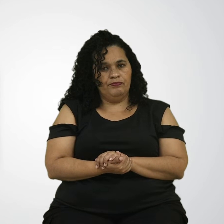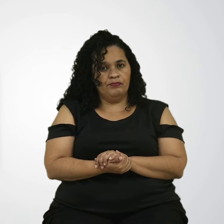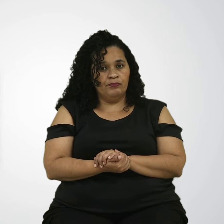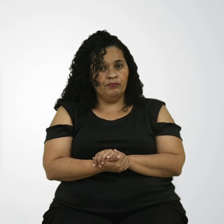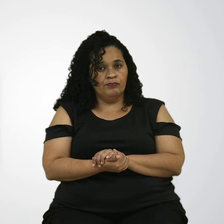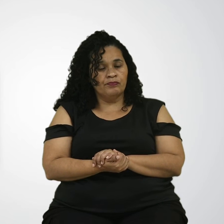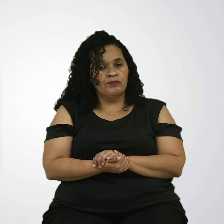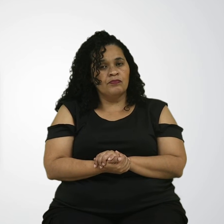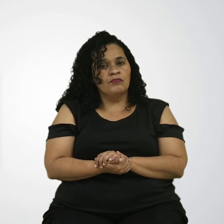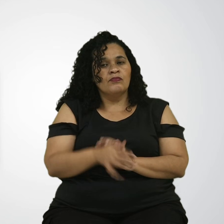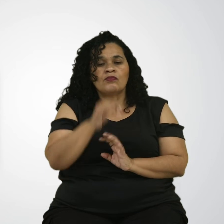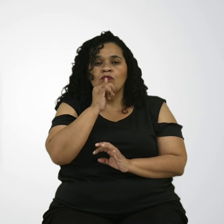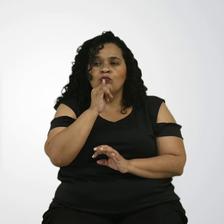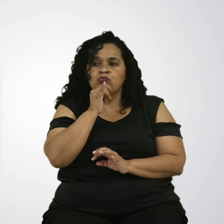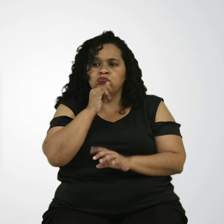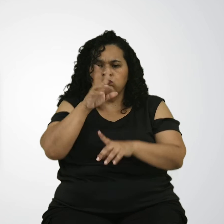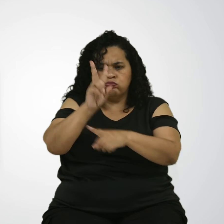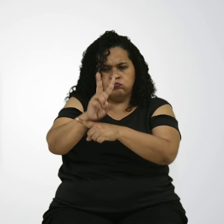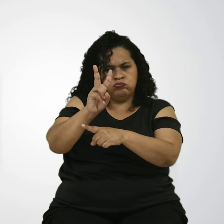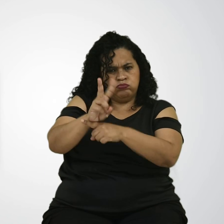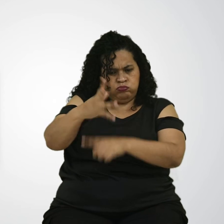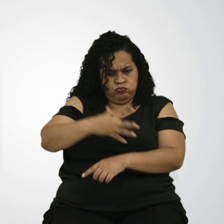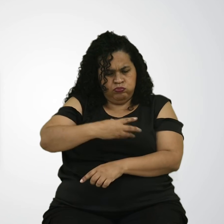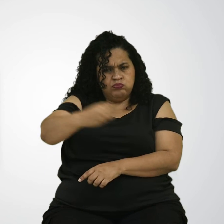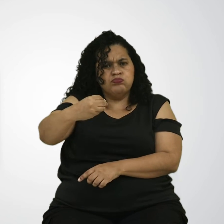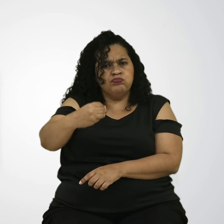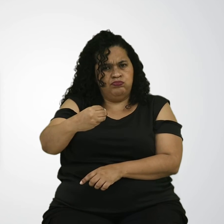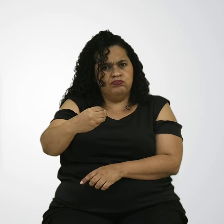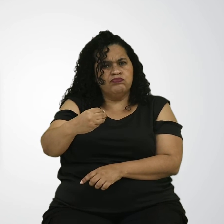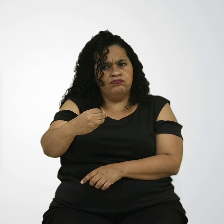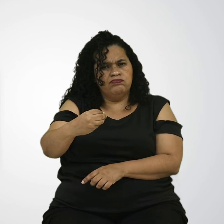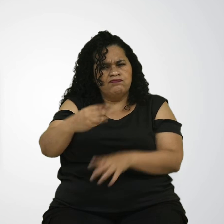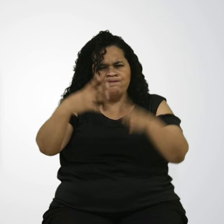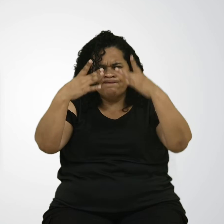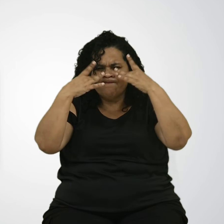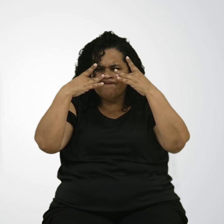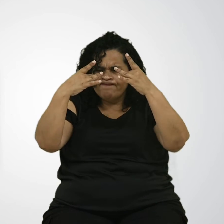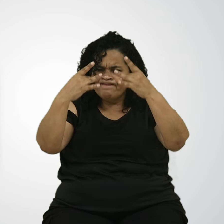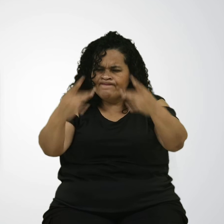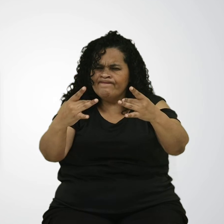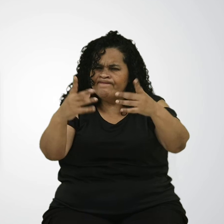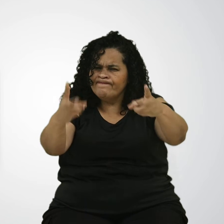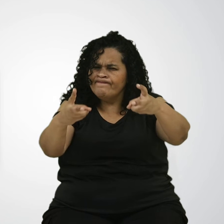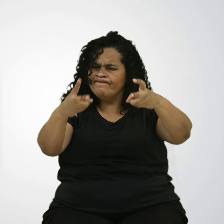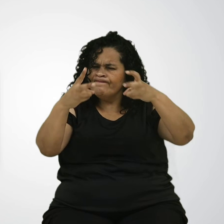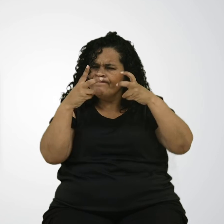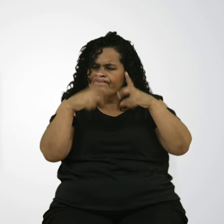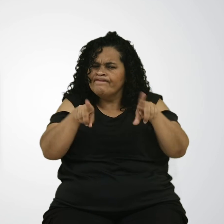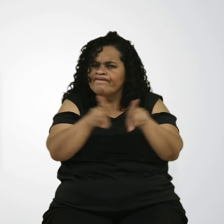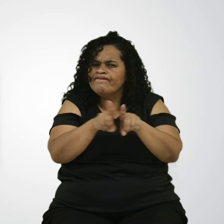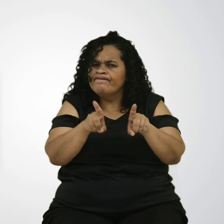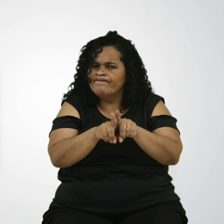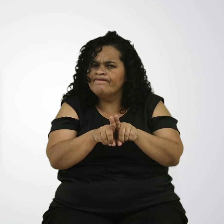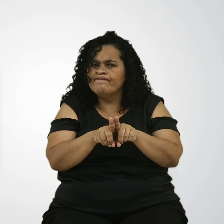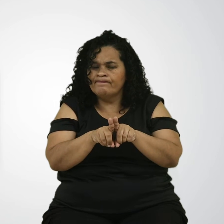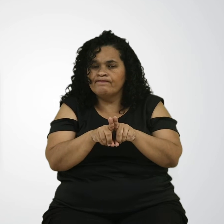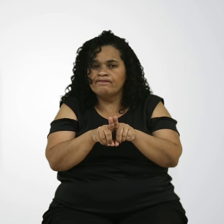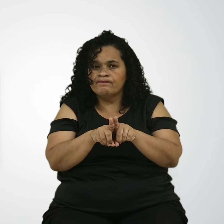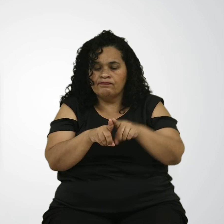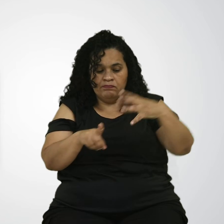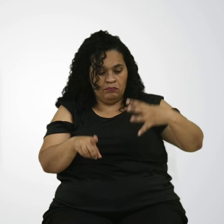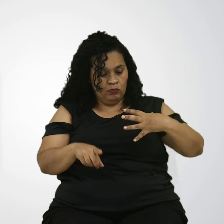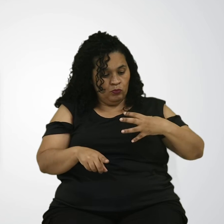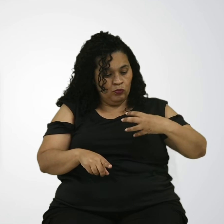criação de filhos, o que tem me chamado muita atenção é exatamente isso. Filhos